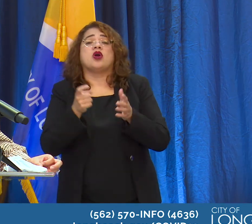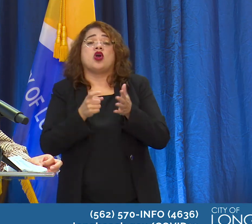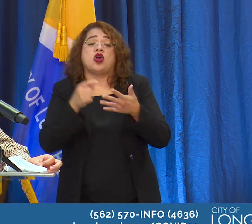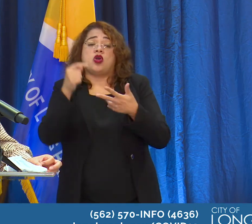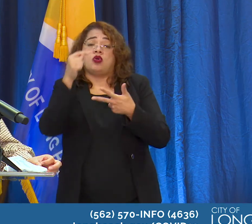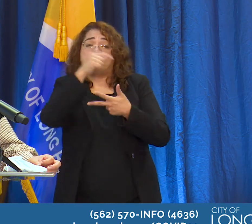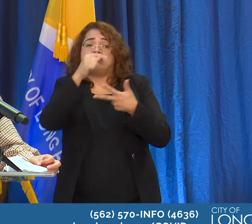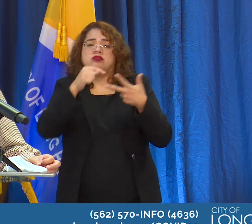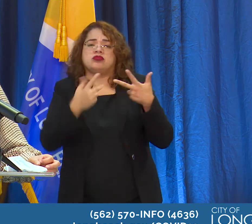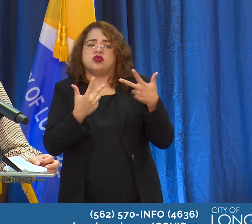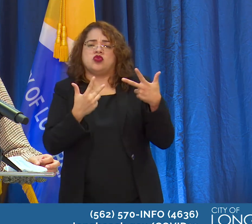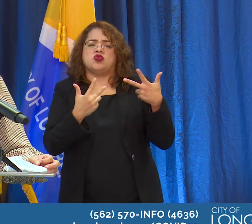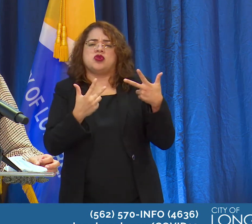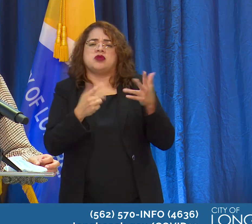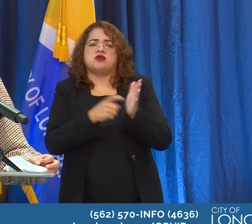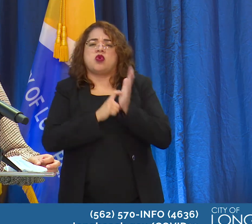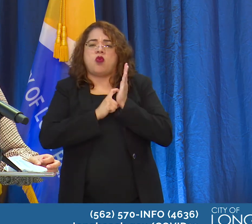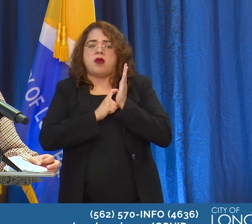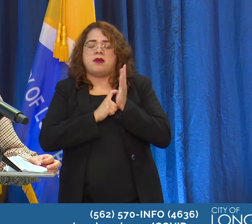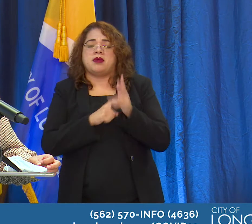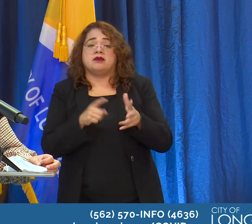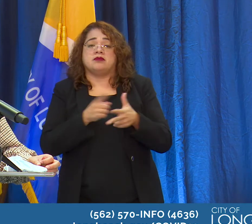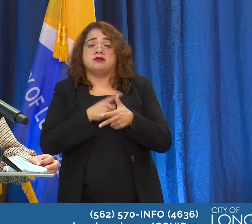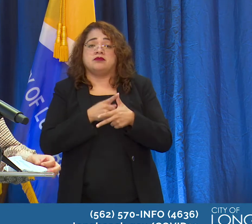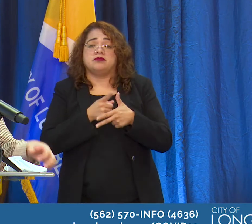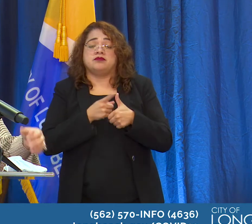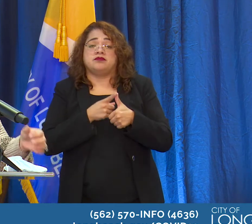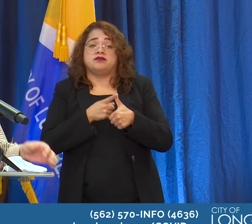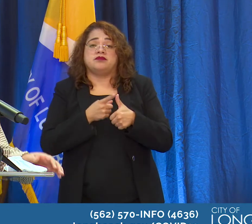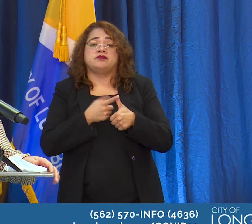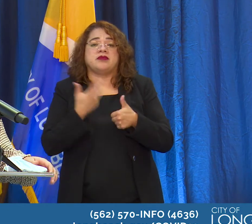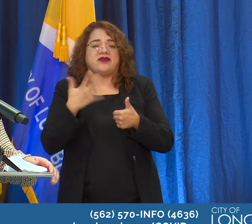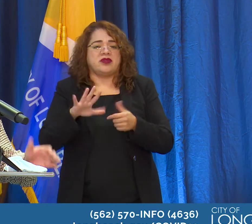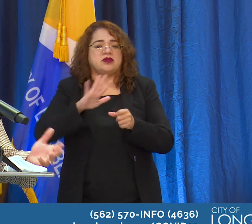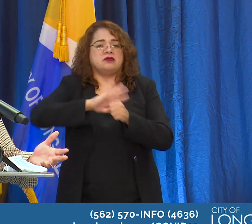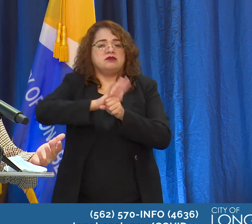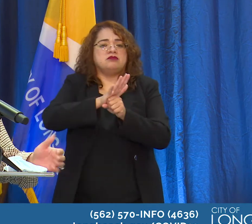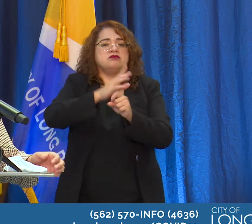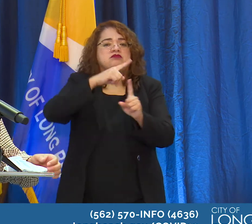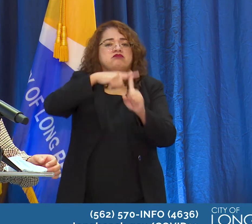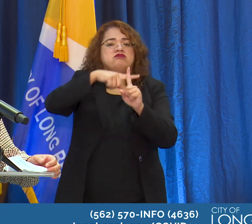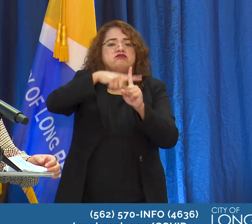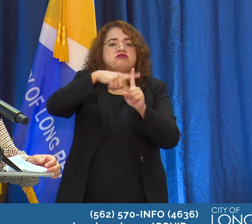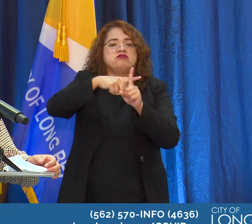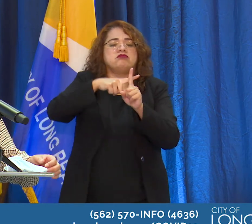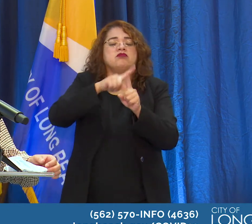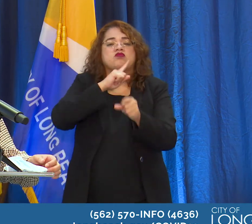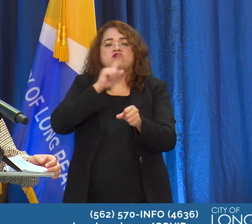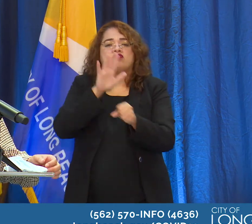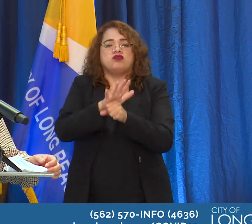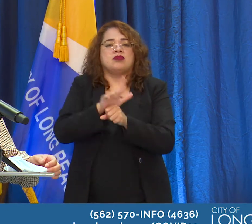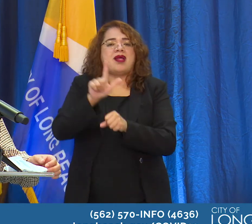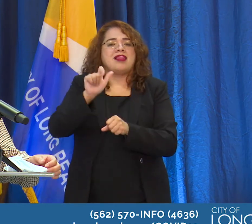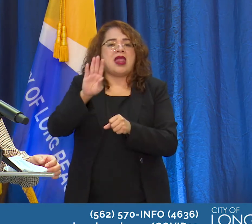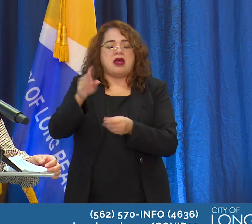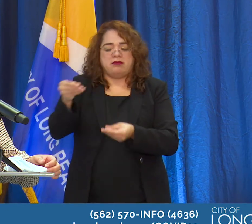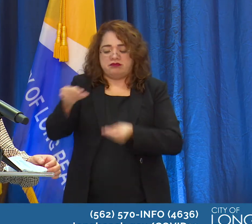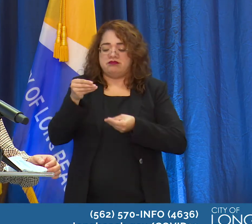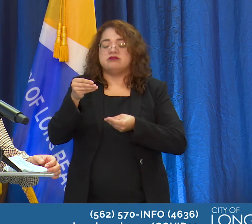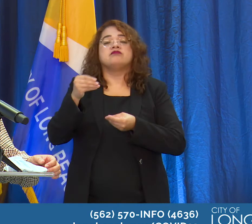son relativamente pocos. Debe haber tenido un diagnóstico formal confirmado por laboratorio